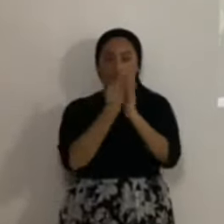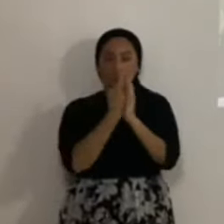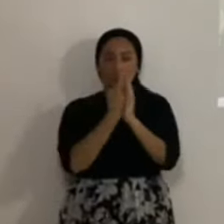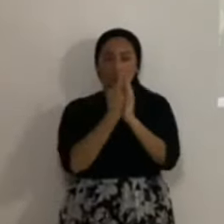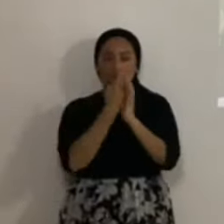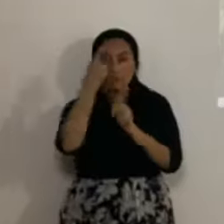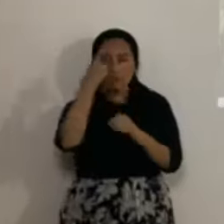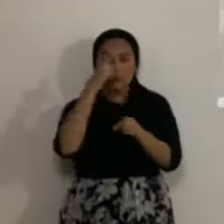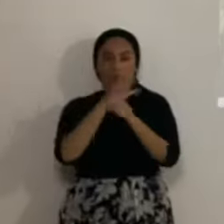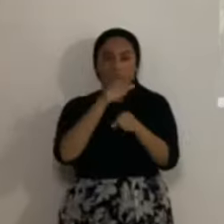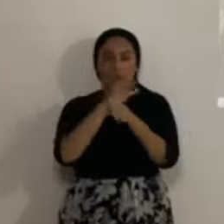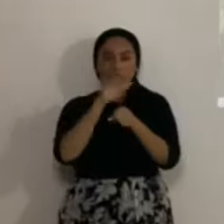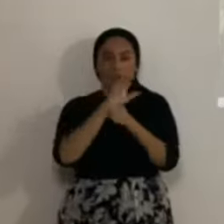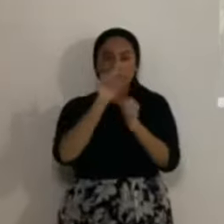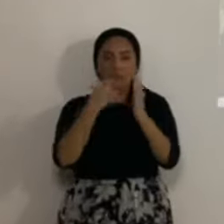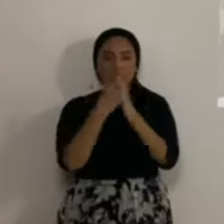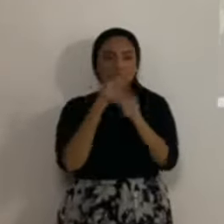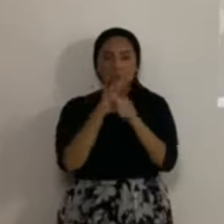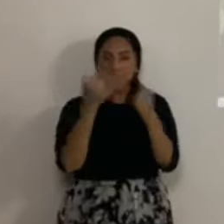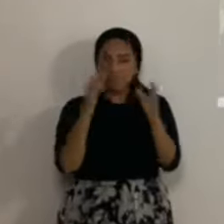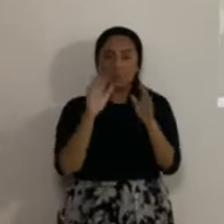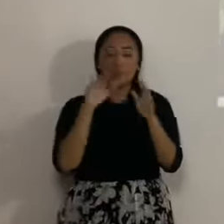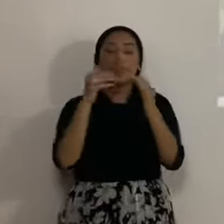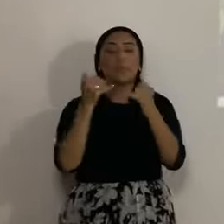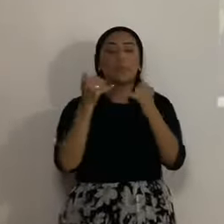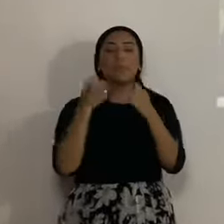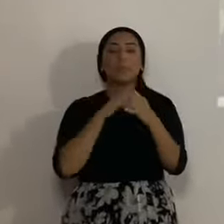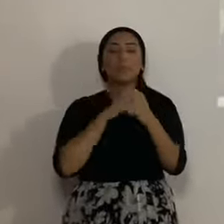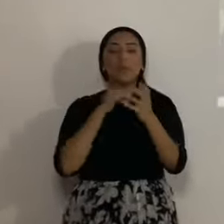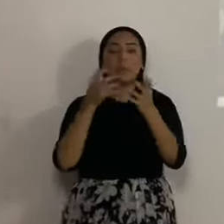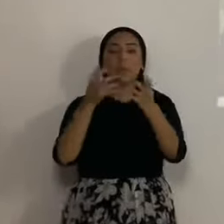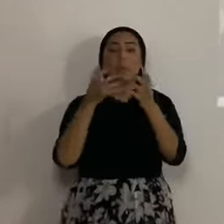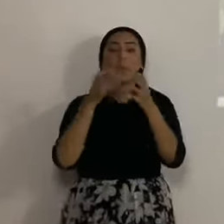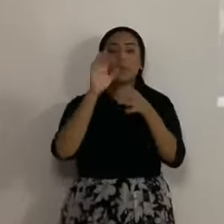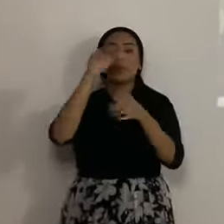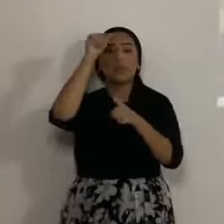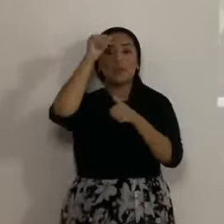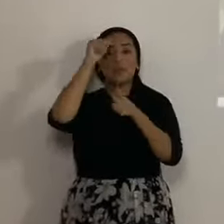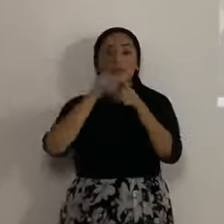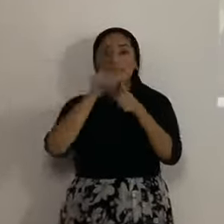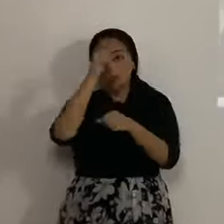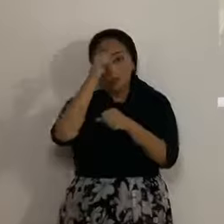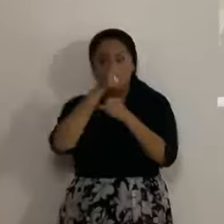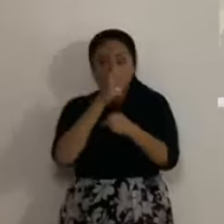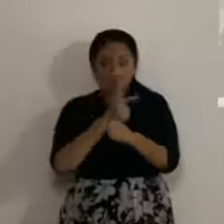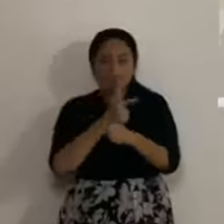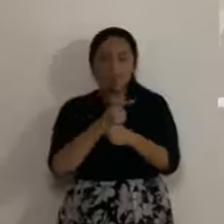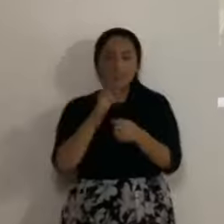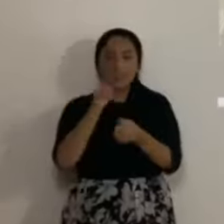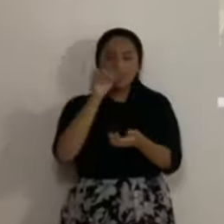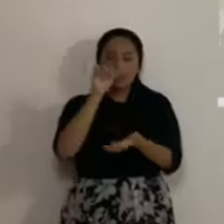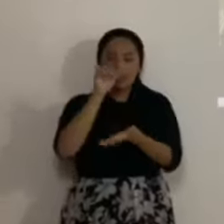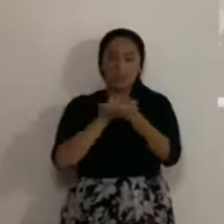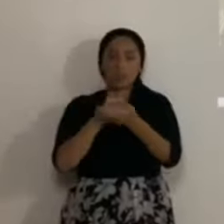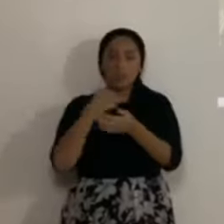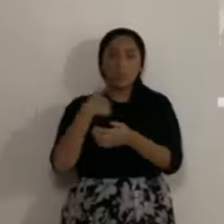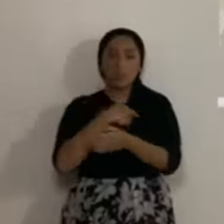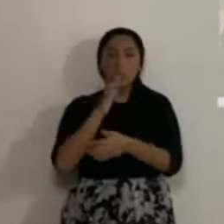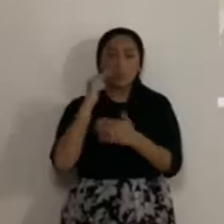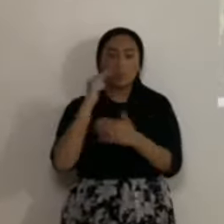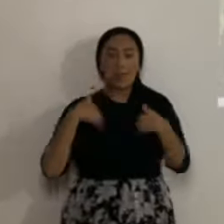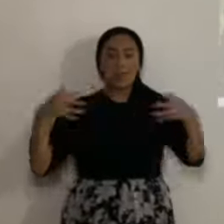toda la información. Bueno, quiero recordar, amados ajín, que vamos a tener